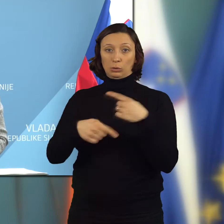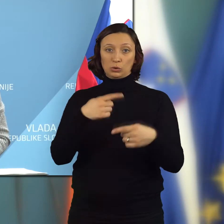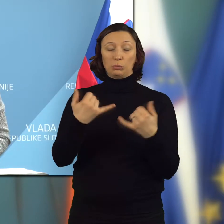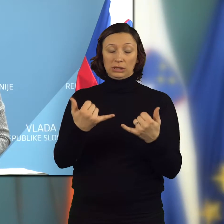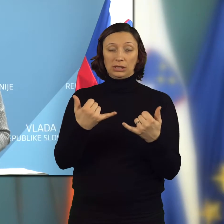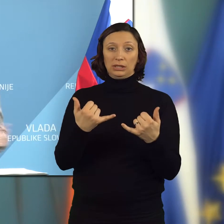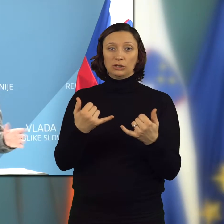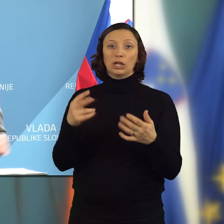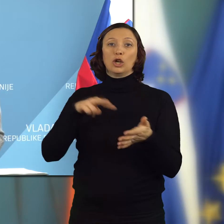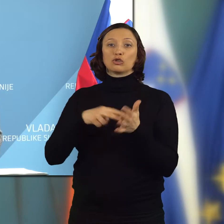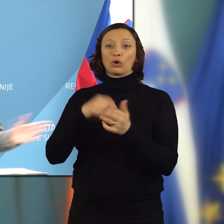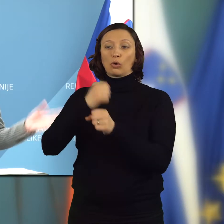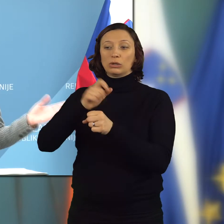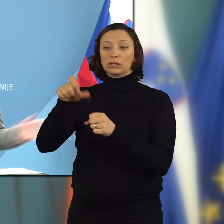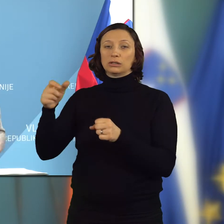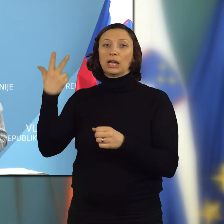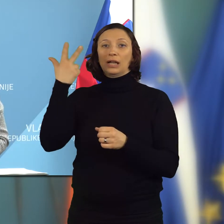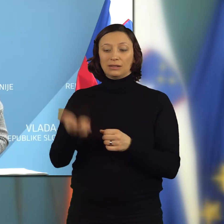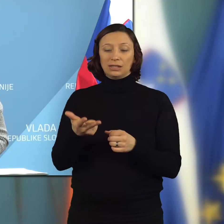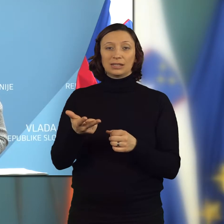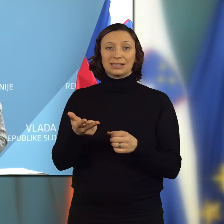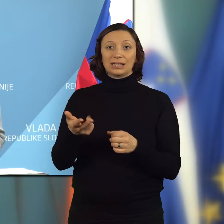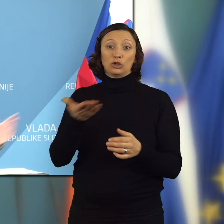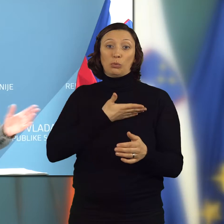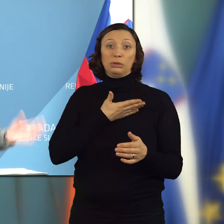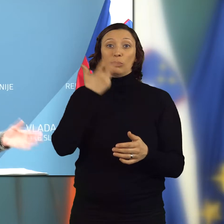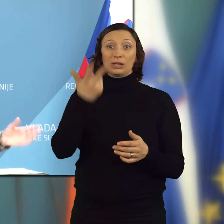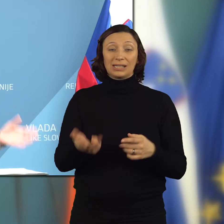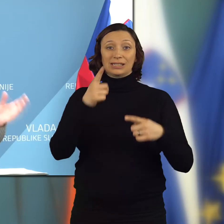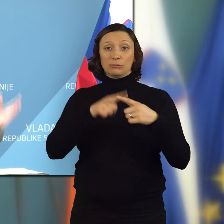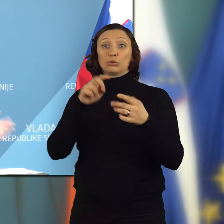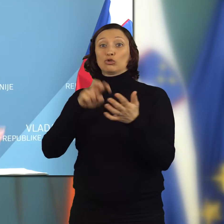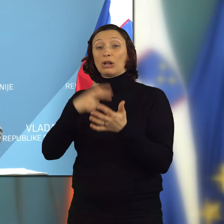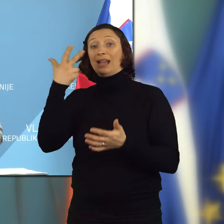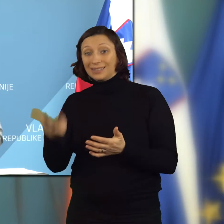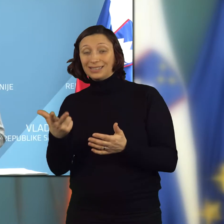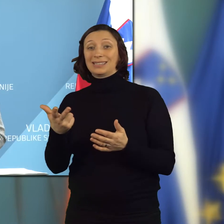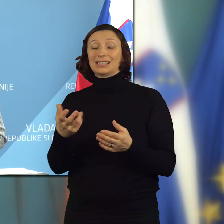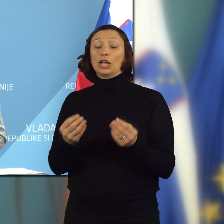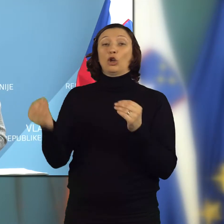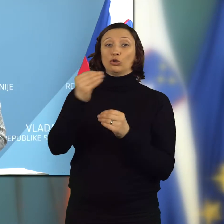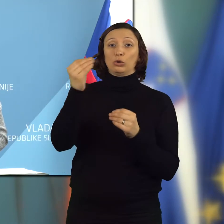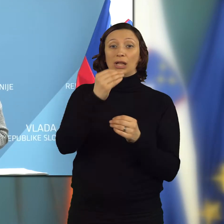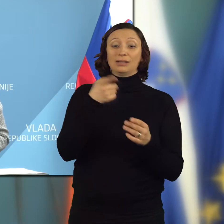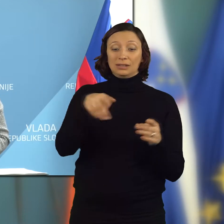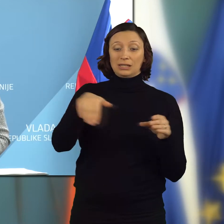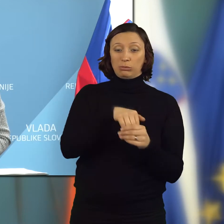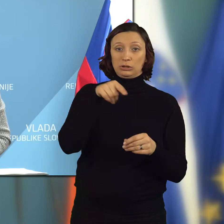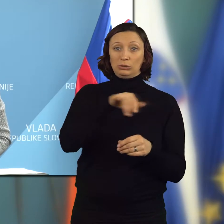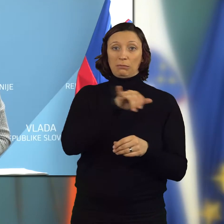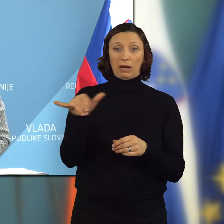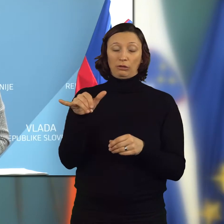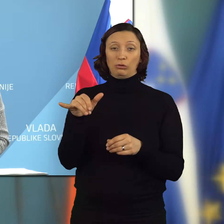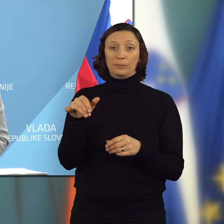teku postopki skupaj z strokovnimi delavci, jih je okoli 30, se pravi, da dobimo 30 plus najmanj še 30 dodatnih kvot za zaposlitev v